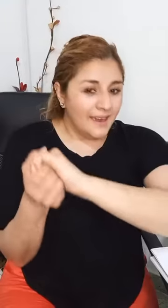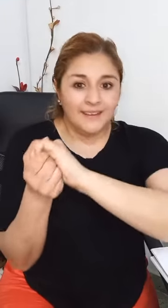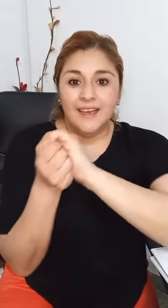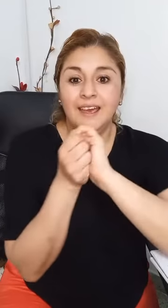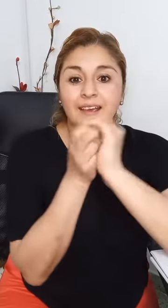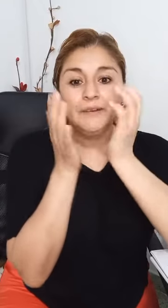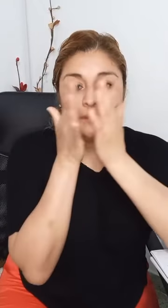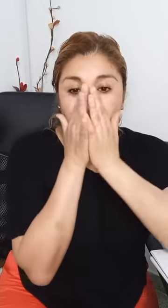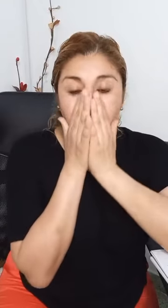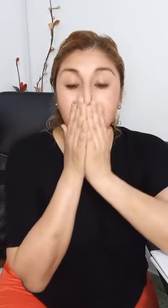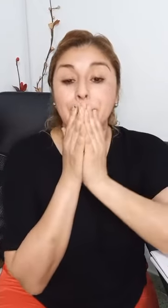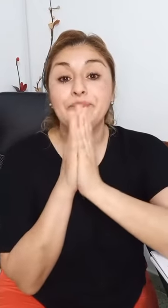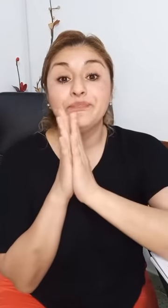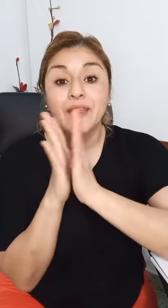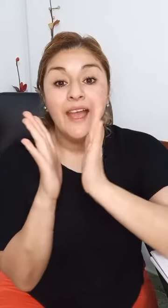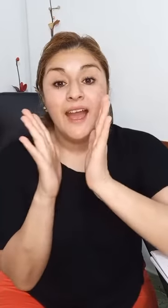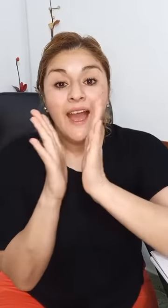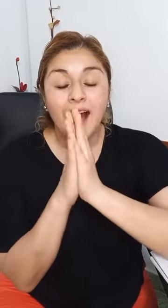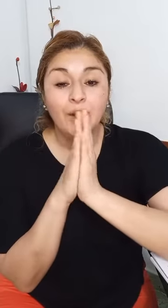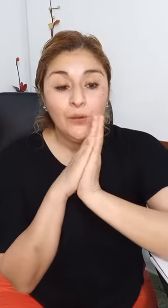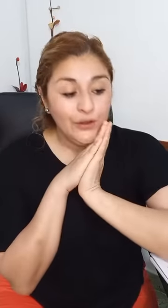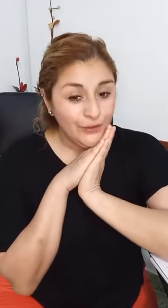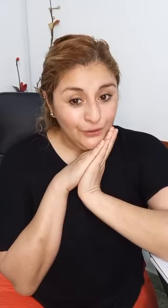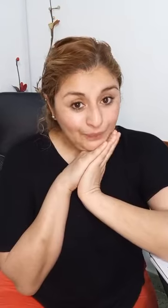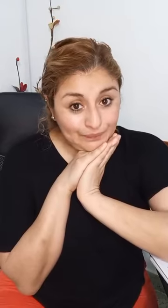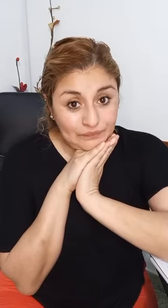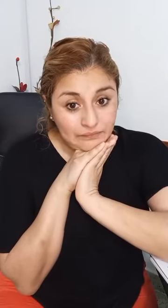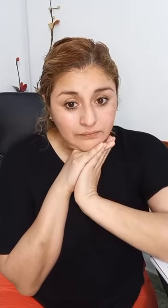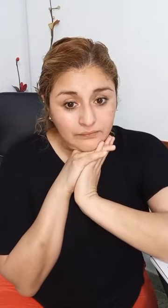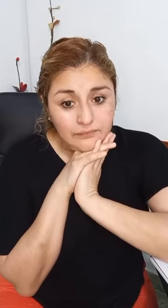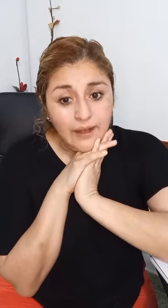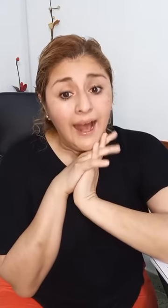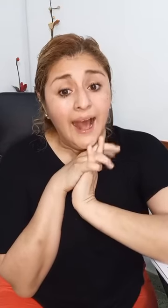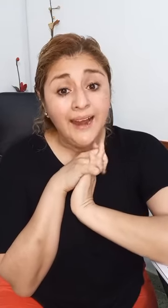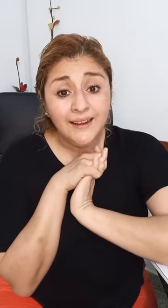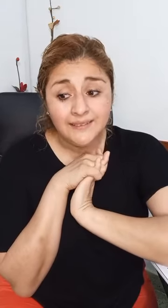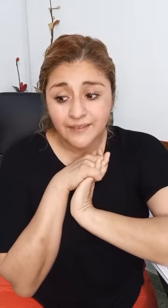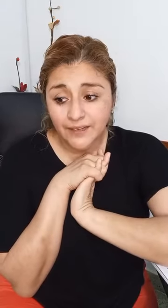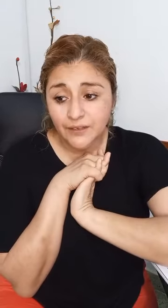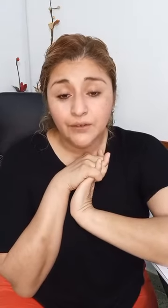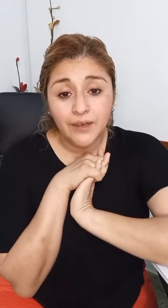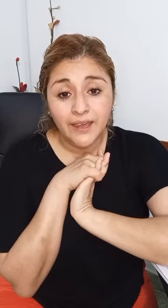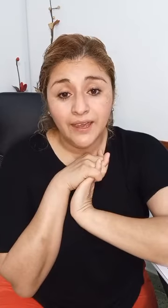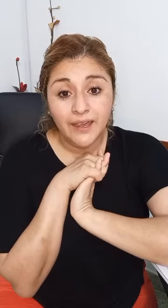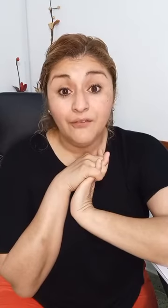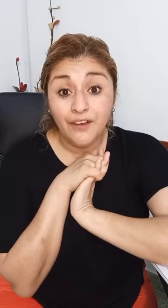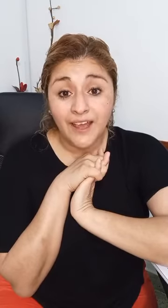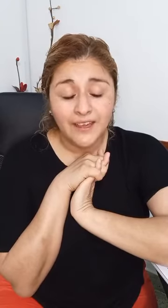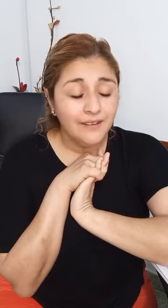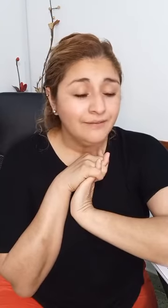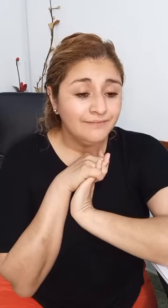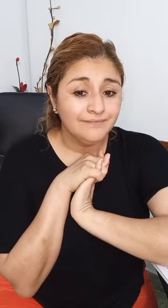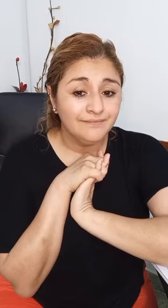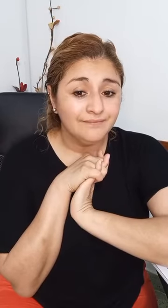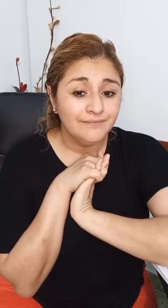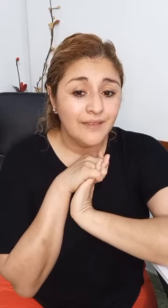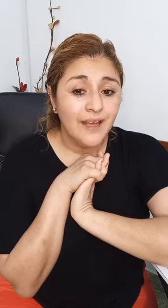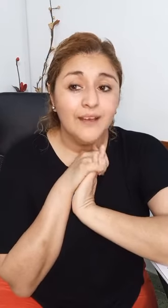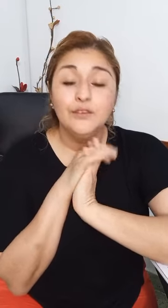Bien. A ver. Algunos han recibido un flyer